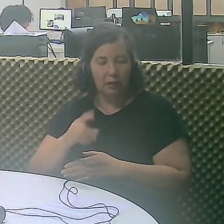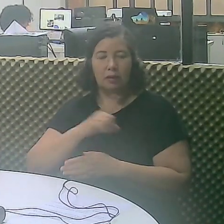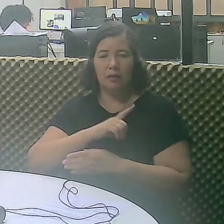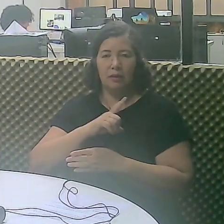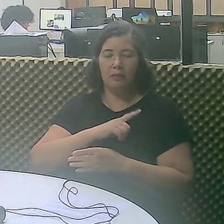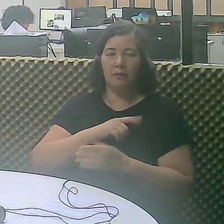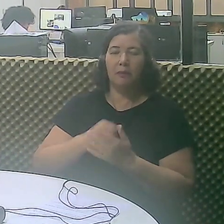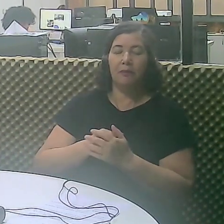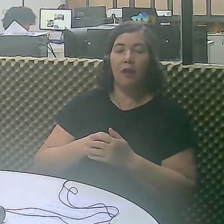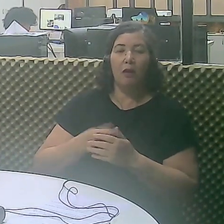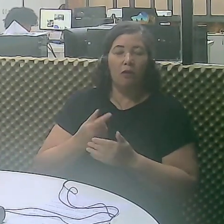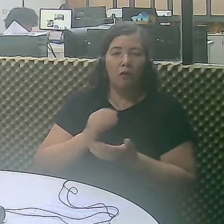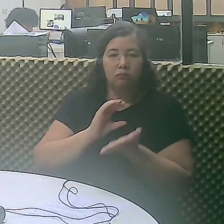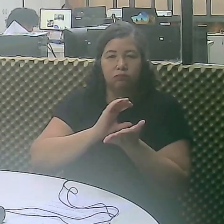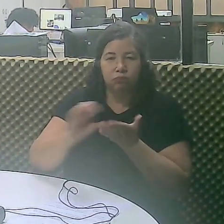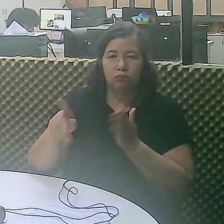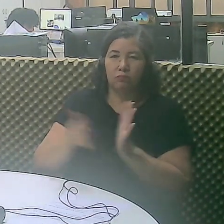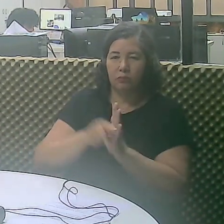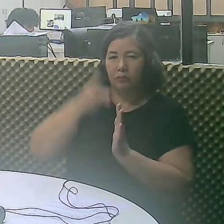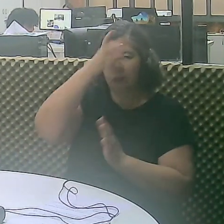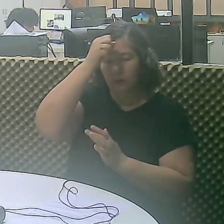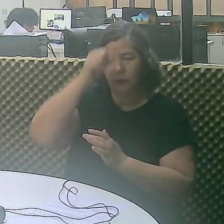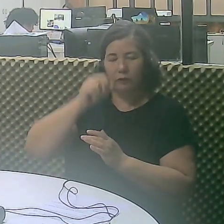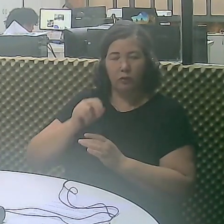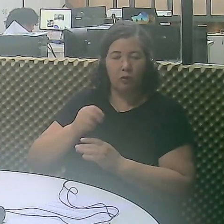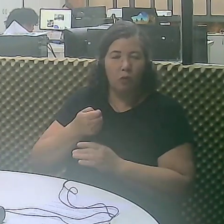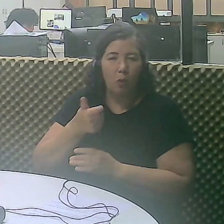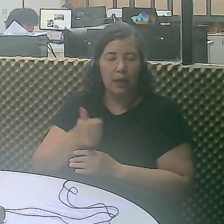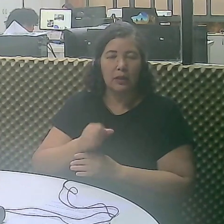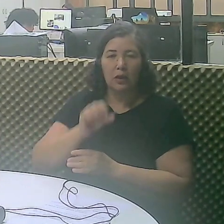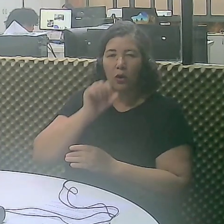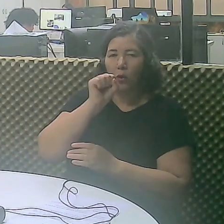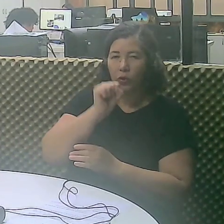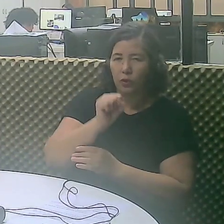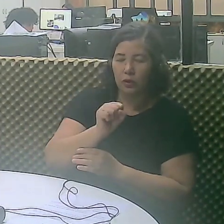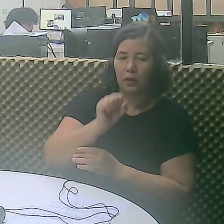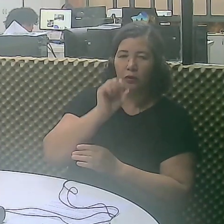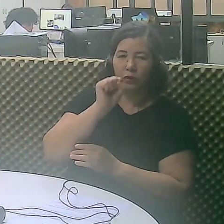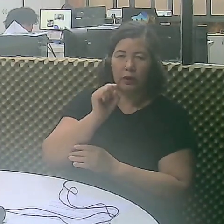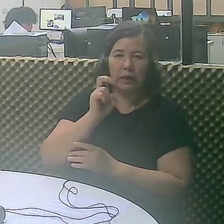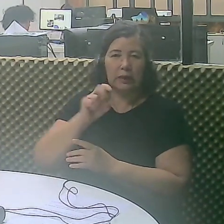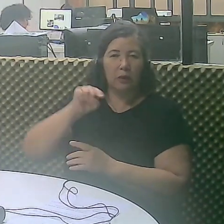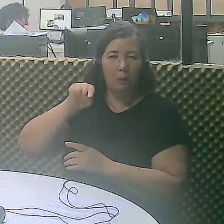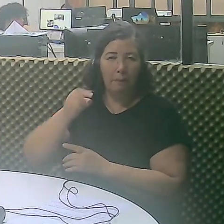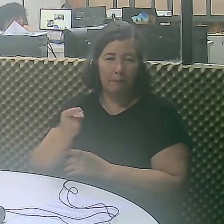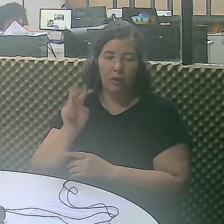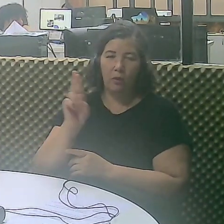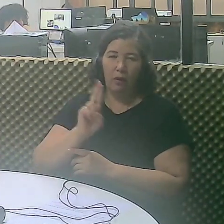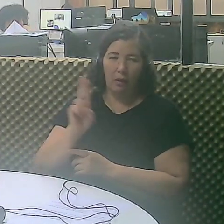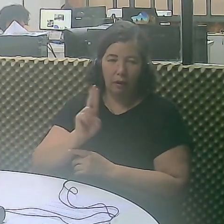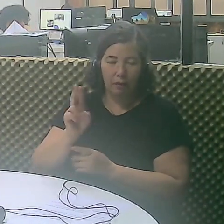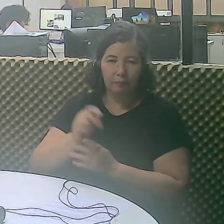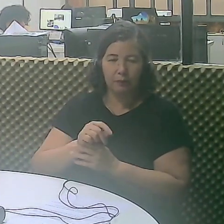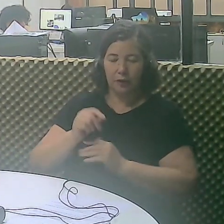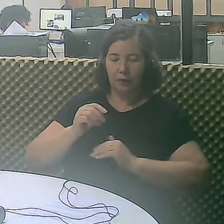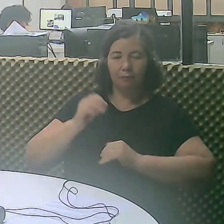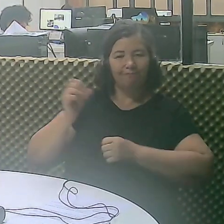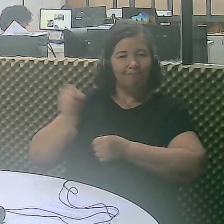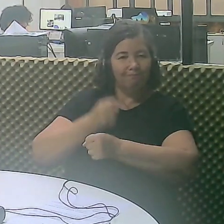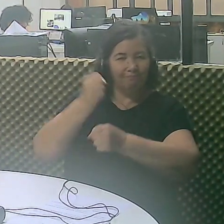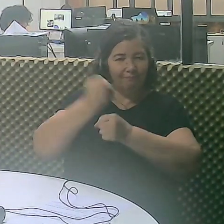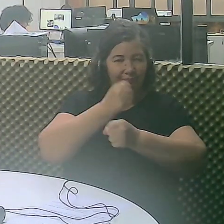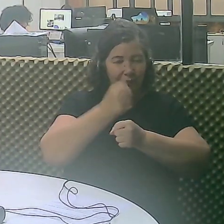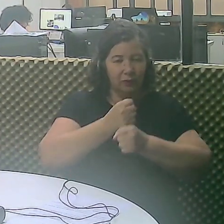Limitada, com recursos do município no valor de quase R$ 885 mil. As obras realizadas nas